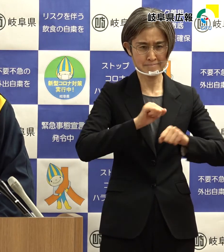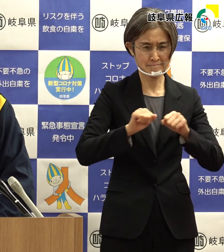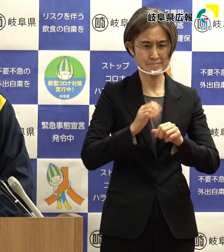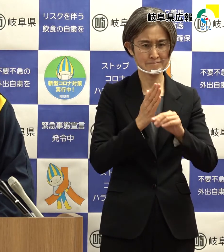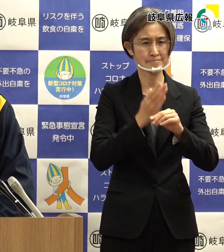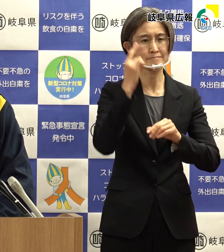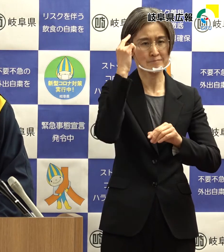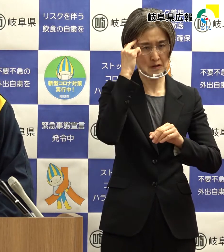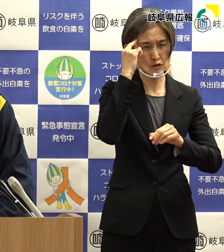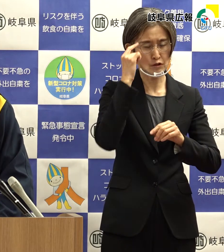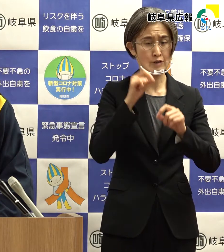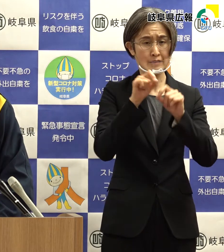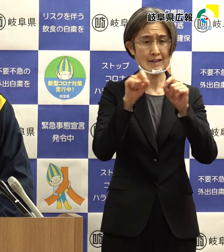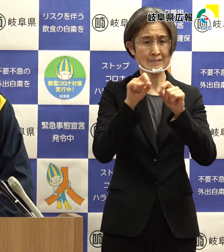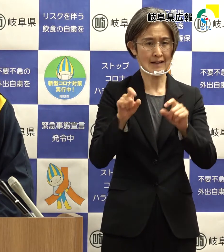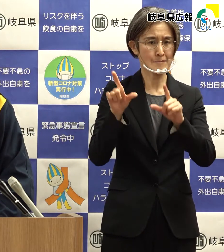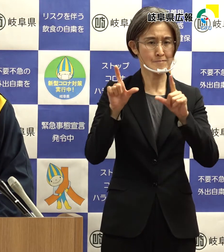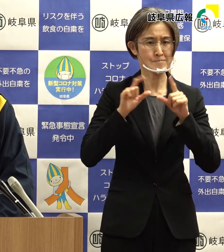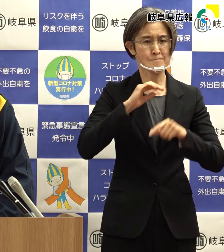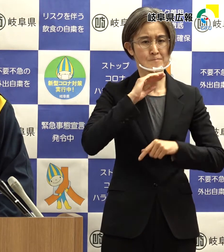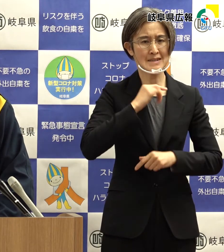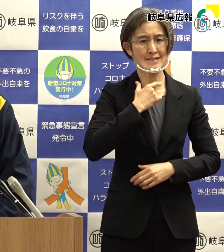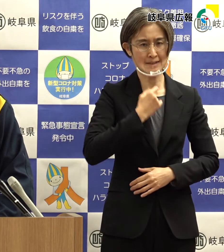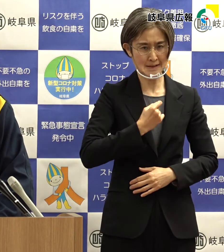待ちたいと思います。